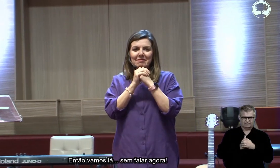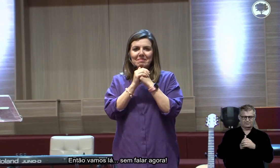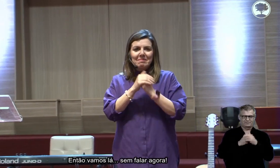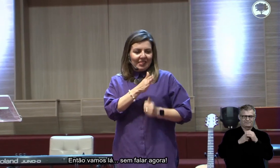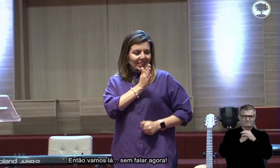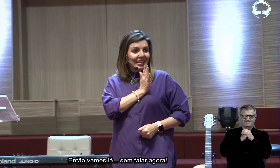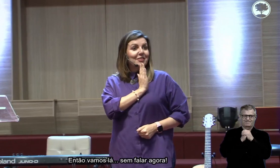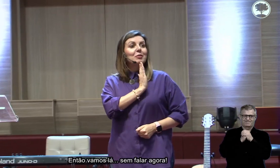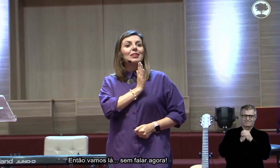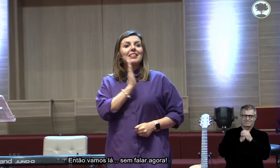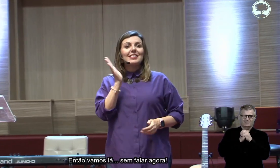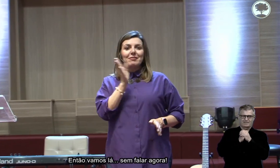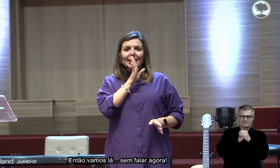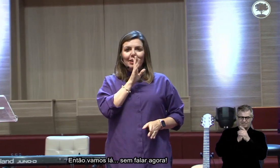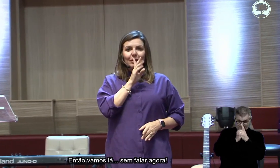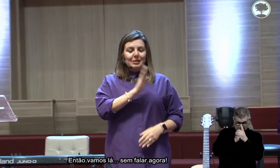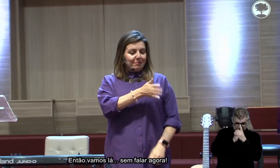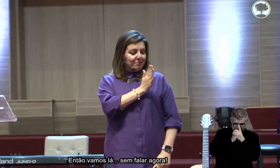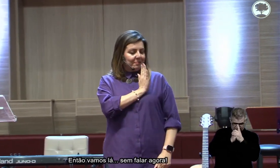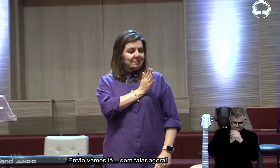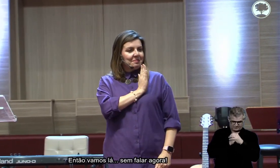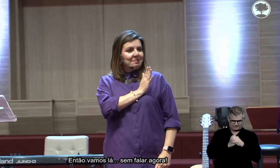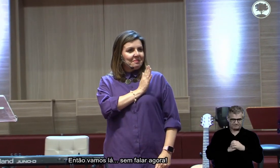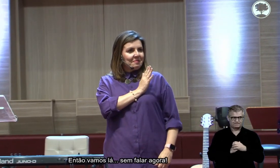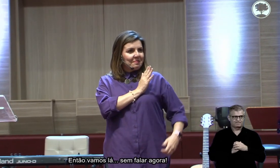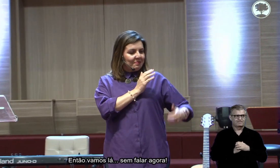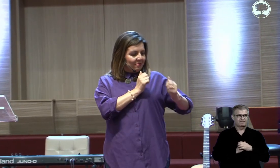Amém? Então, lá, você tem que falar agora.